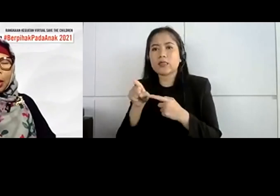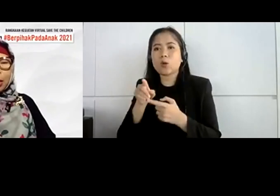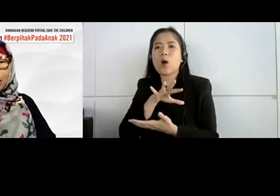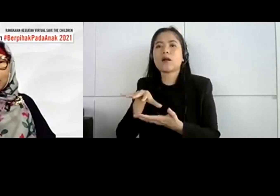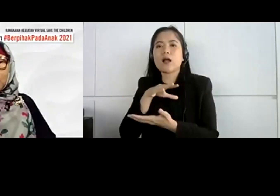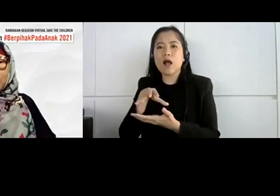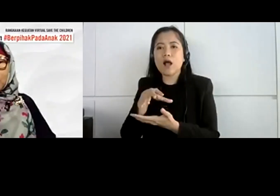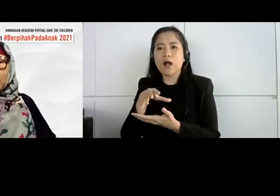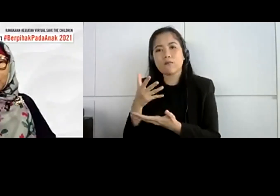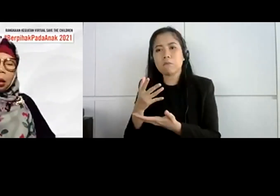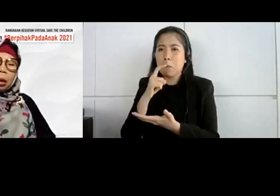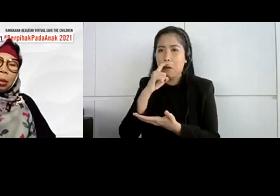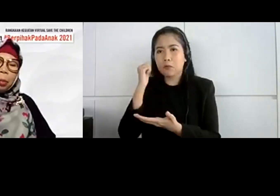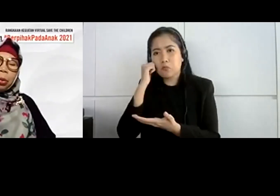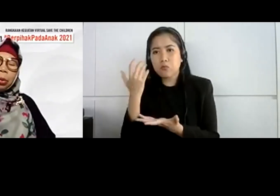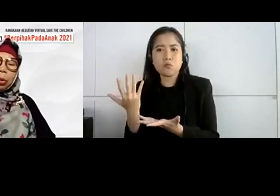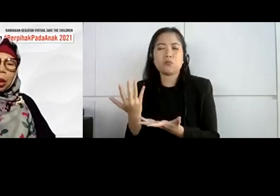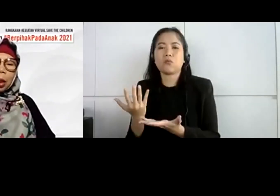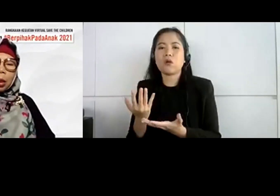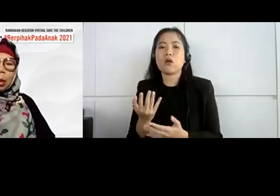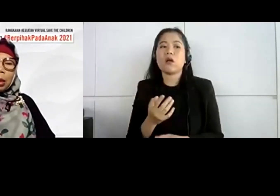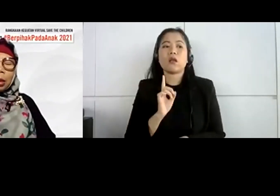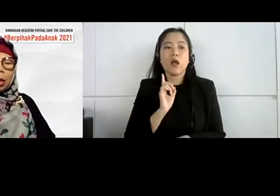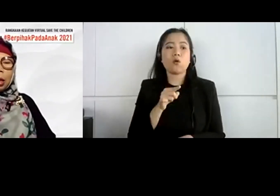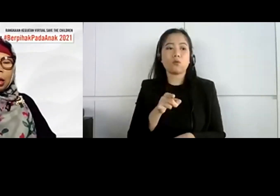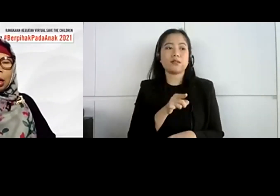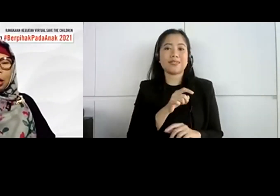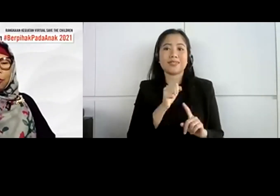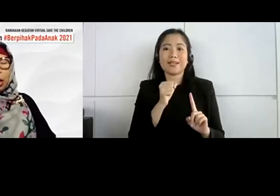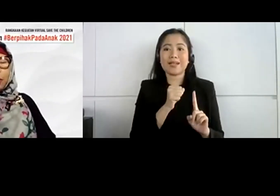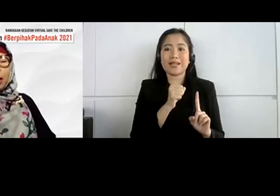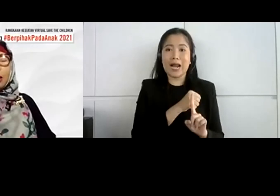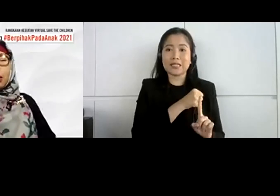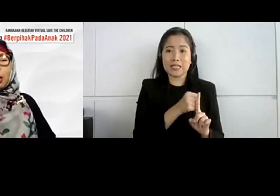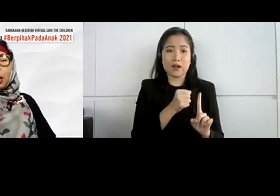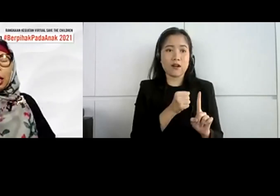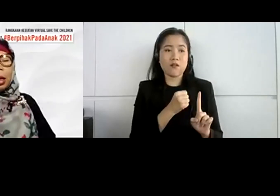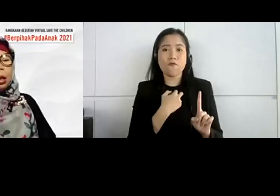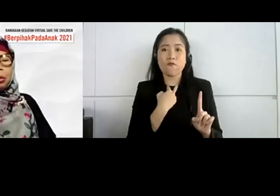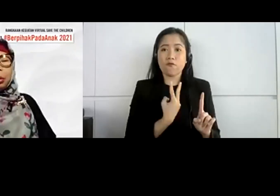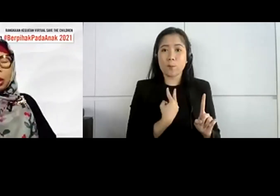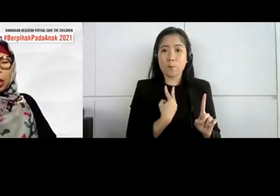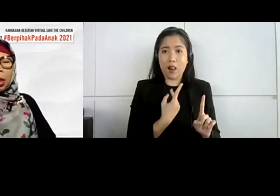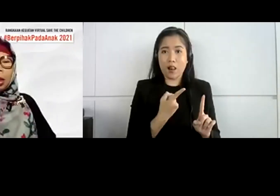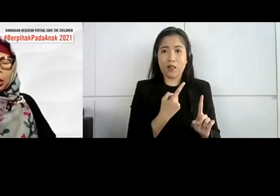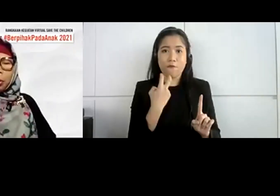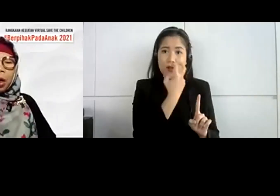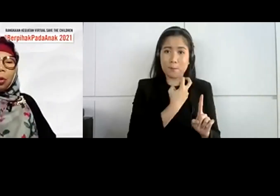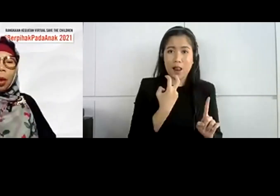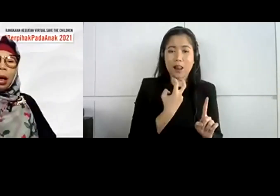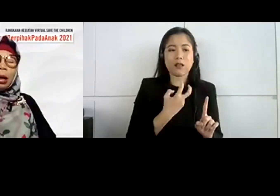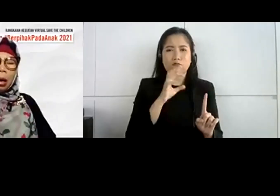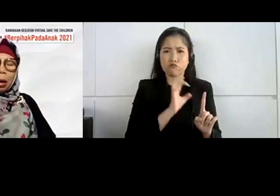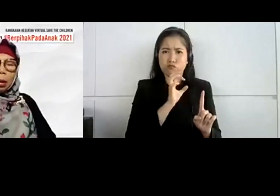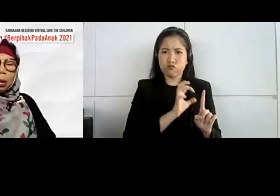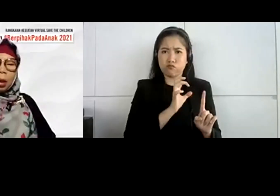Bahkan tanpa kita sadar, terlebih untuk kekerasan secara verbal, ini terjadi di lingkungan